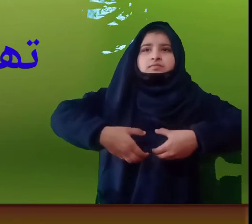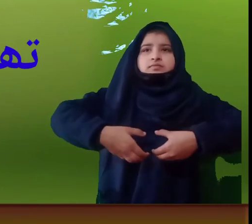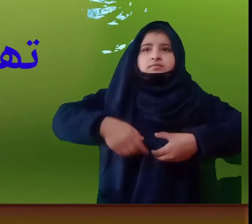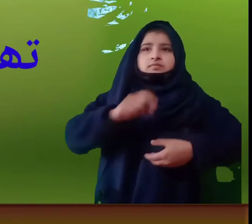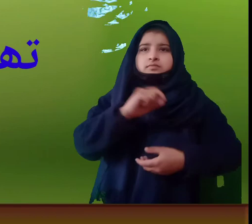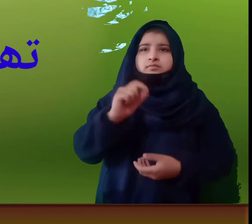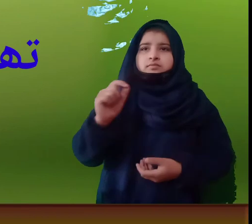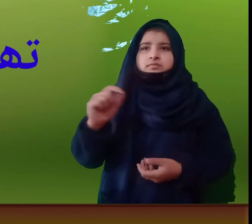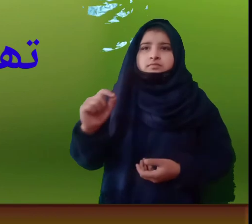थाना,